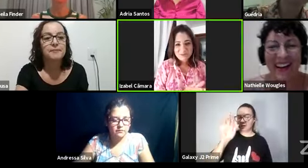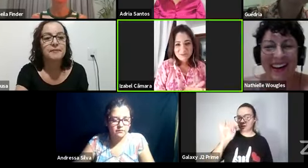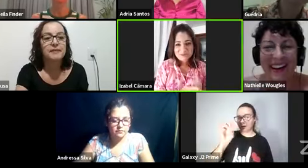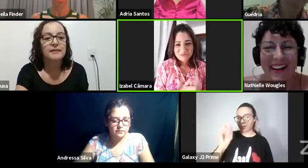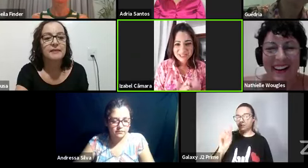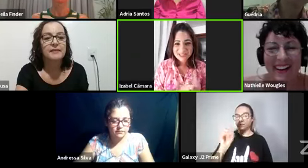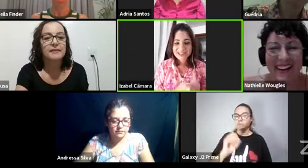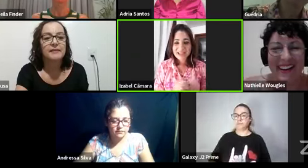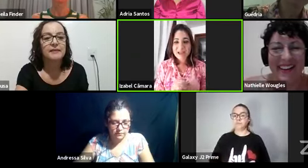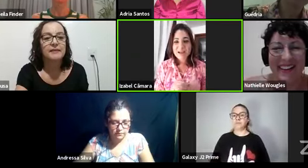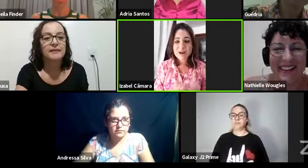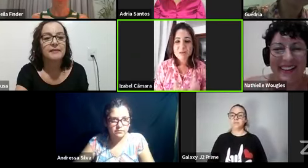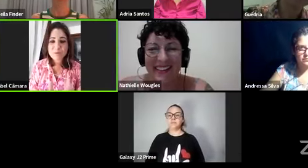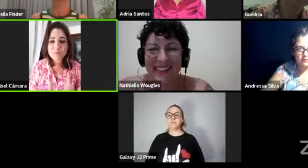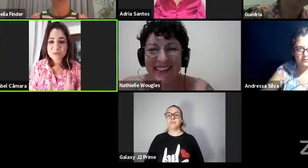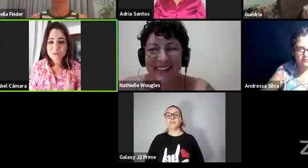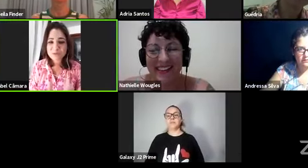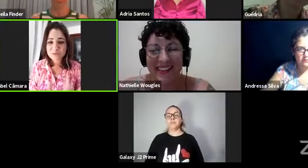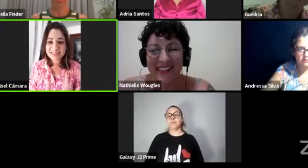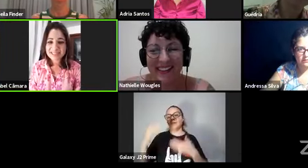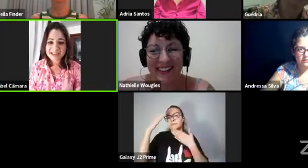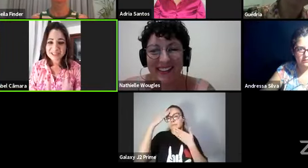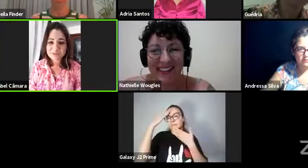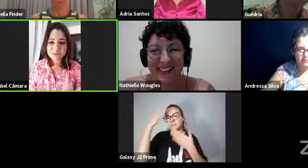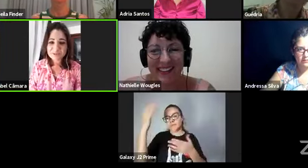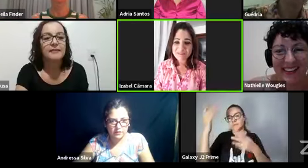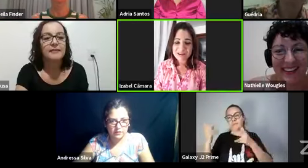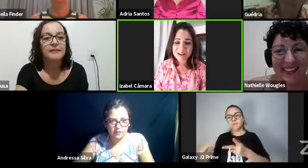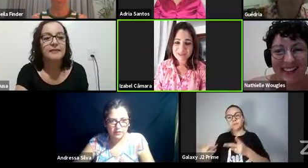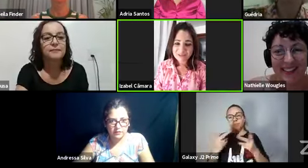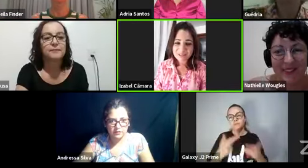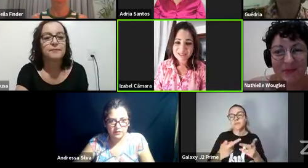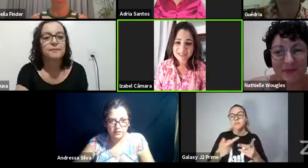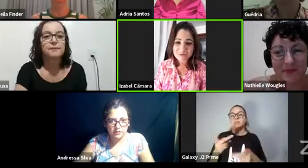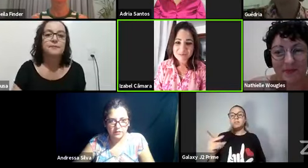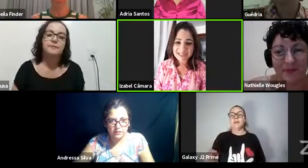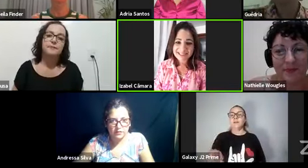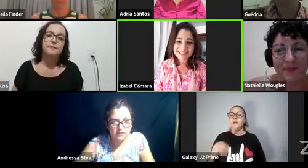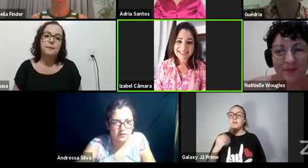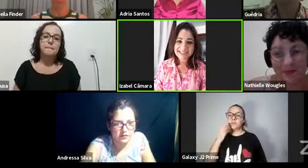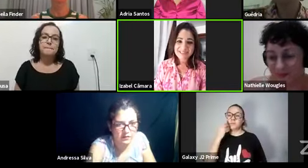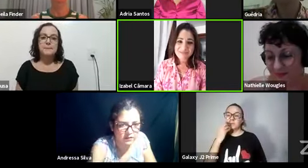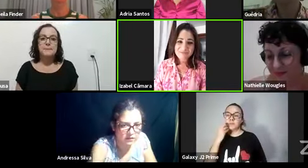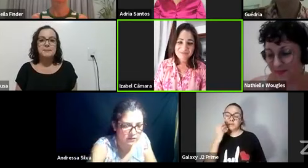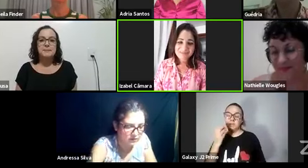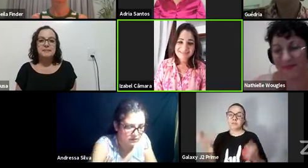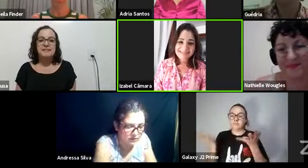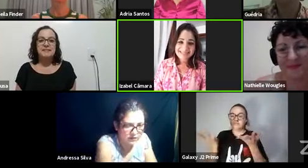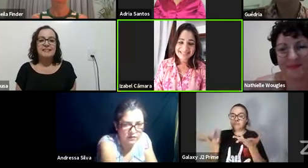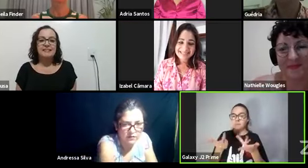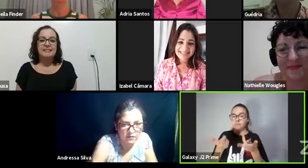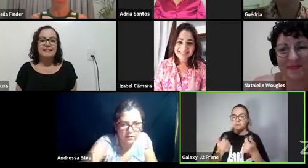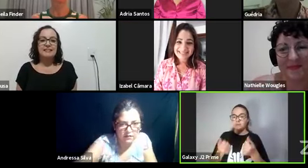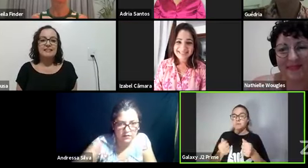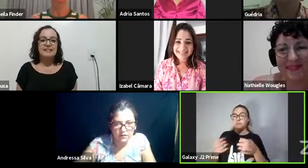Pelo convite, né? É uma oportunidade muito maravilhosa, realmente.